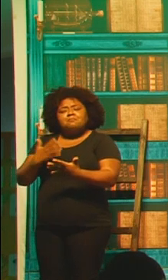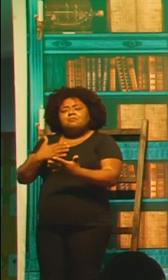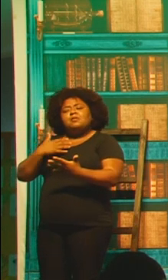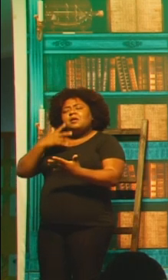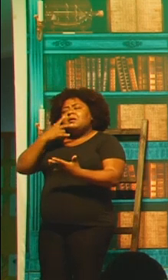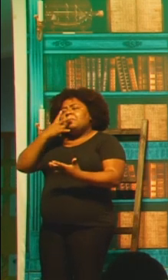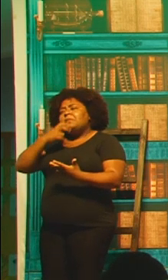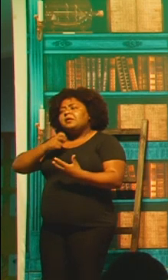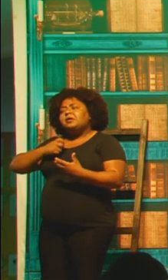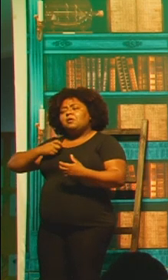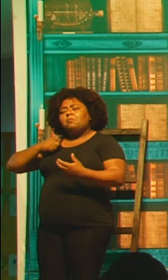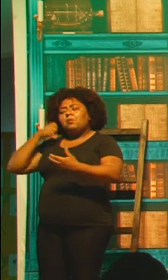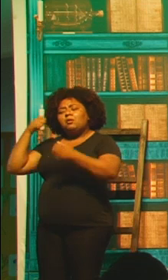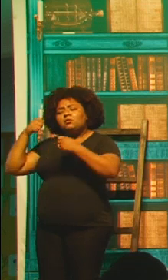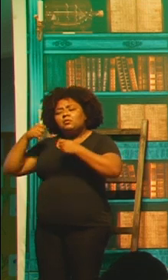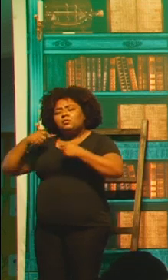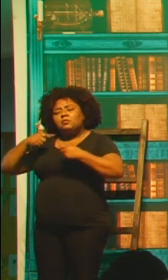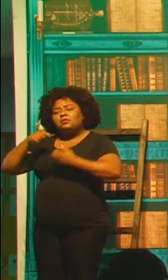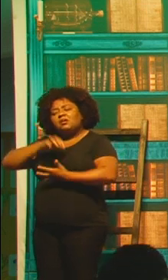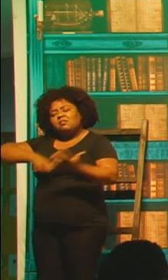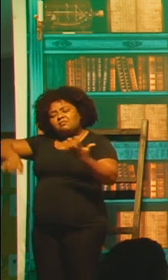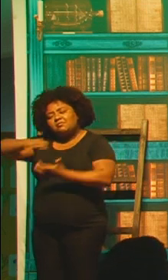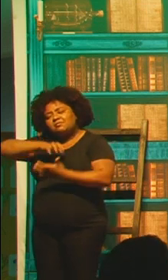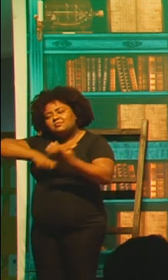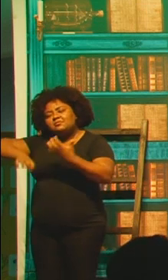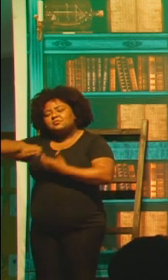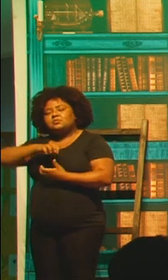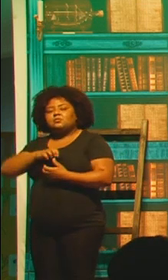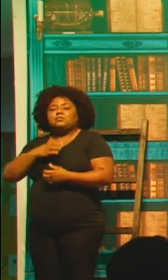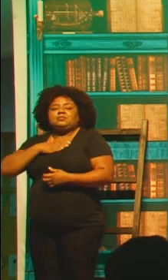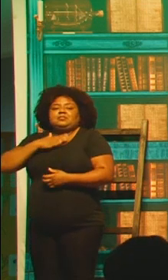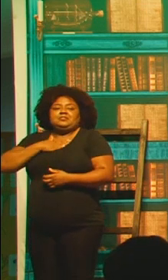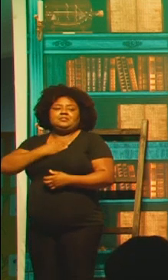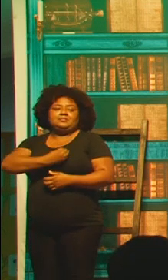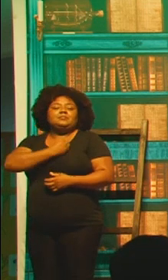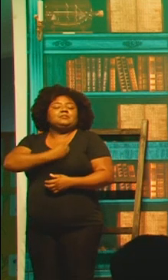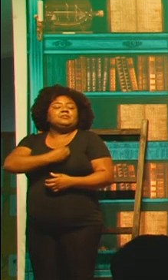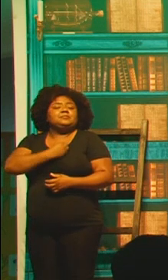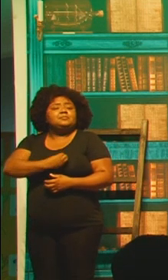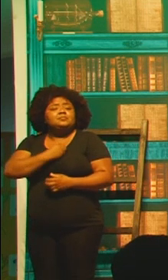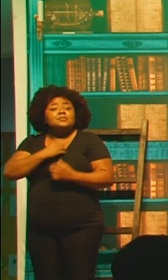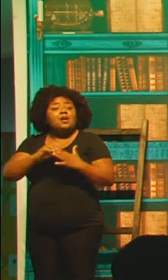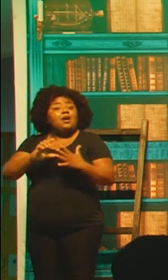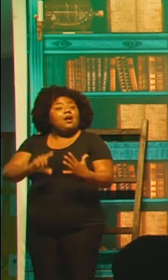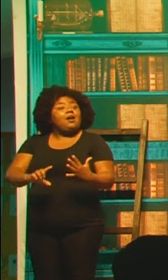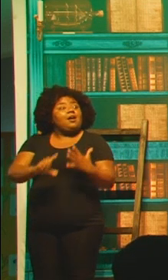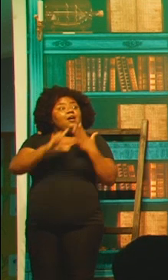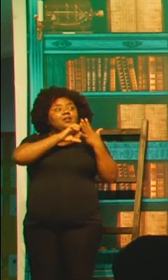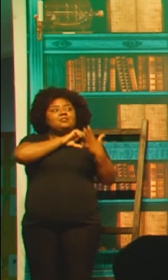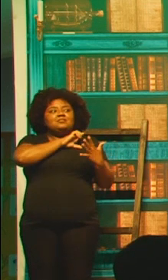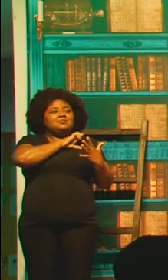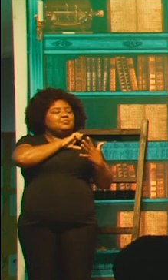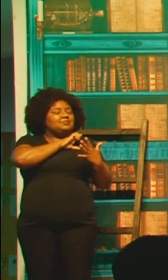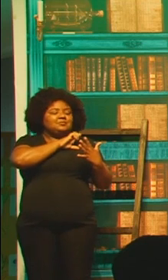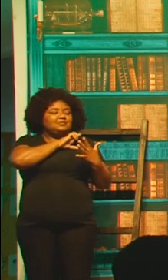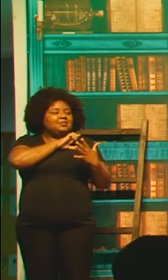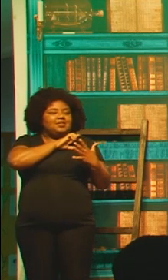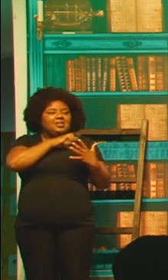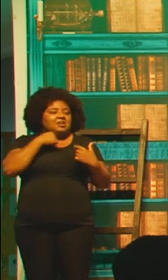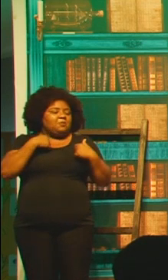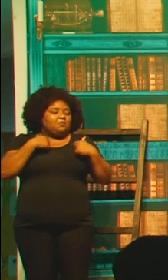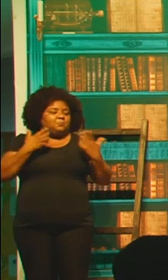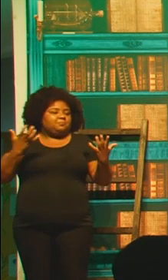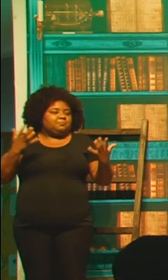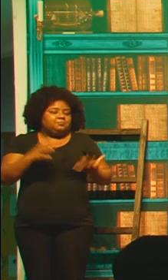revolução na minha vida, porque antes dele, eu acredito